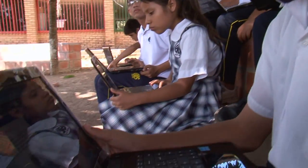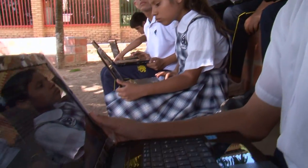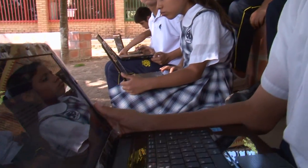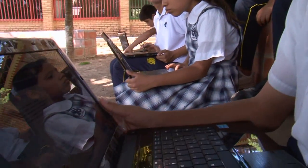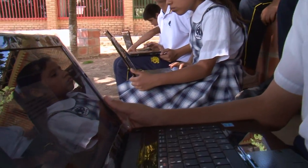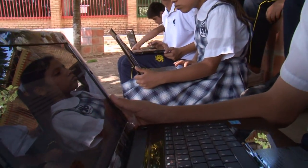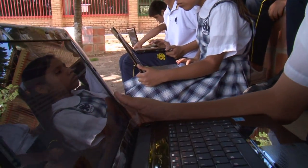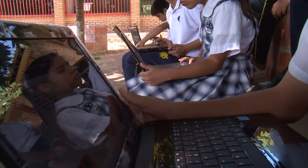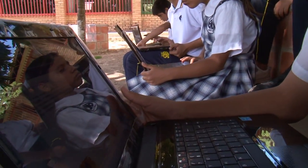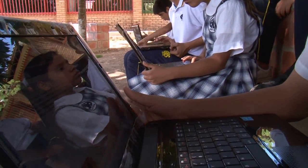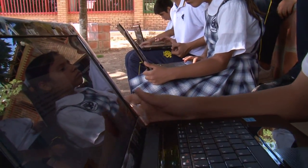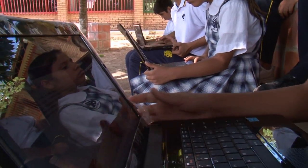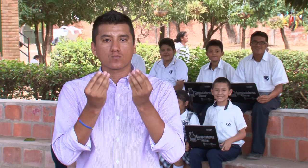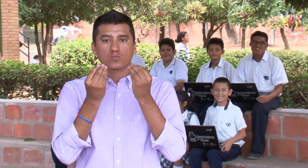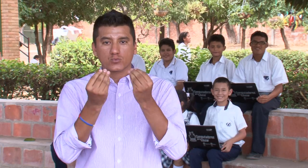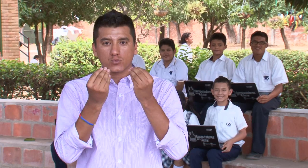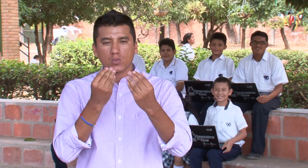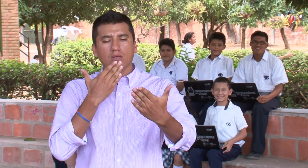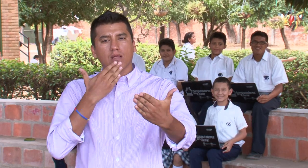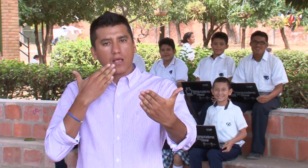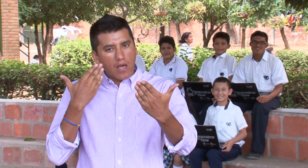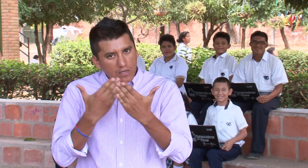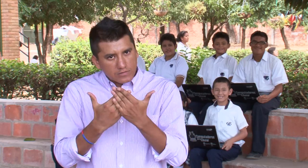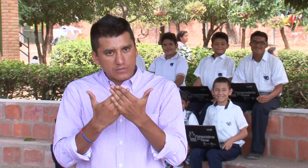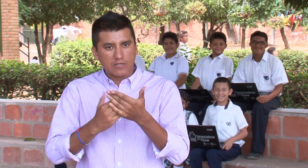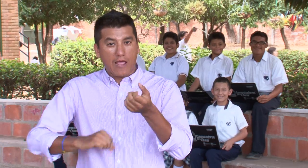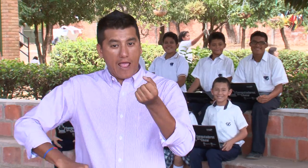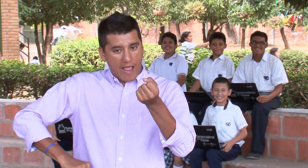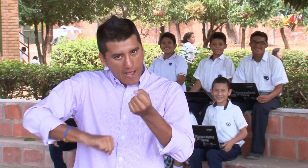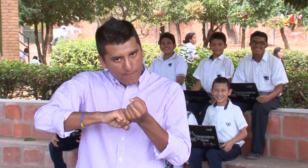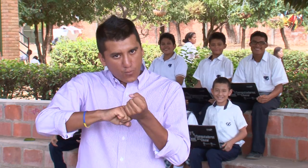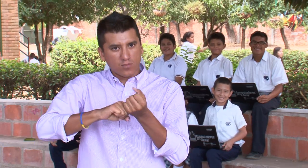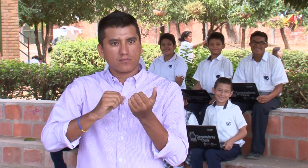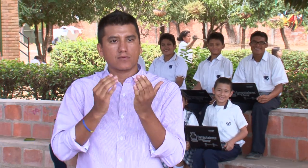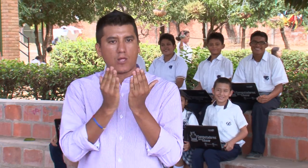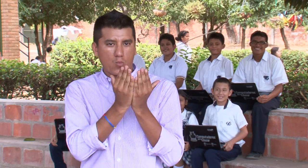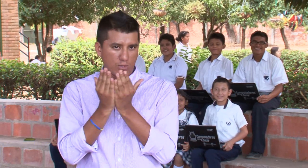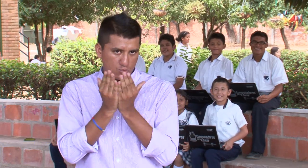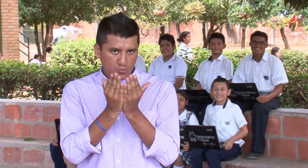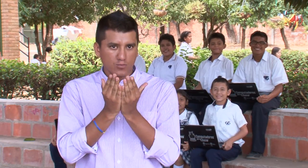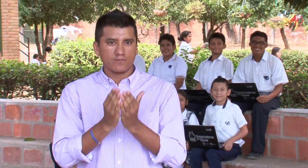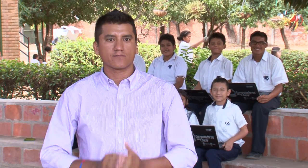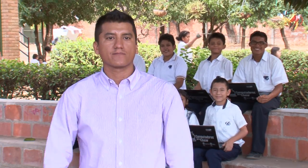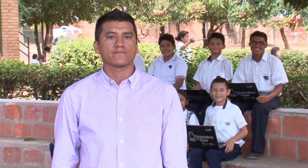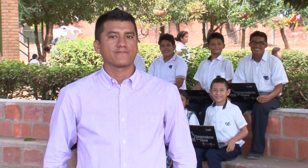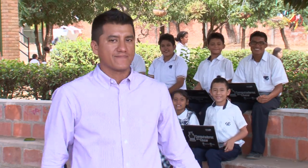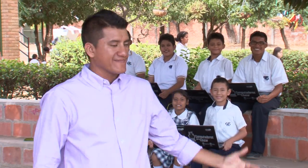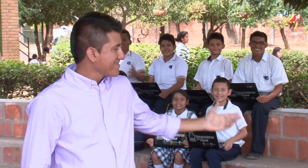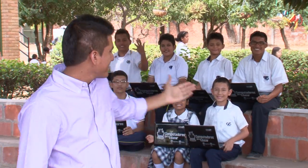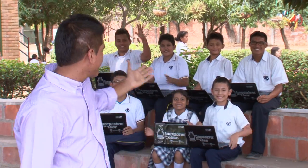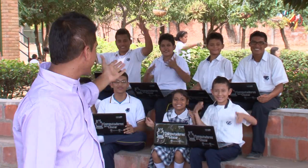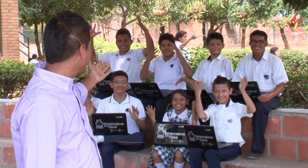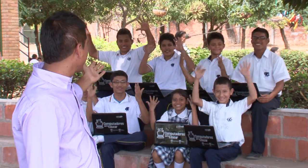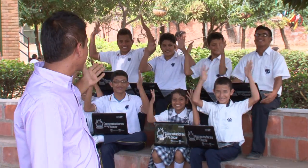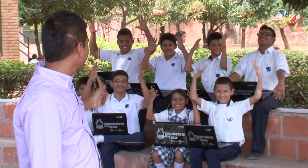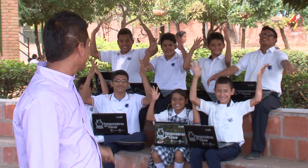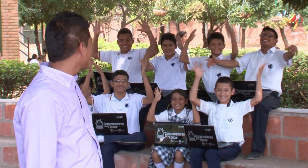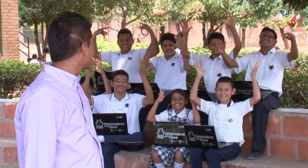monitor. Computadores Educar, muchísimas gracias por el apoyo a Educar. Aquí los niños